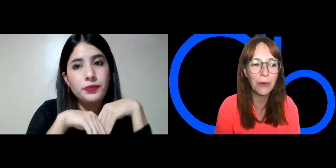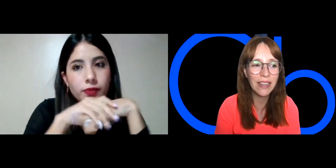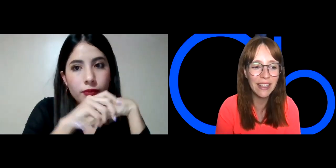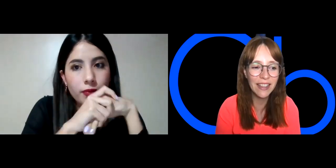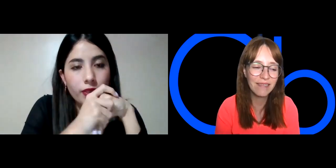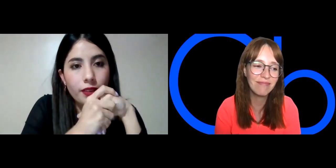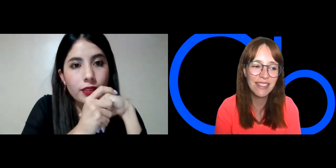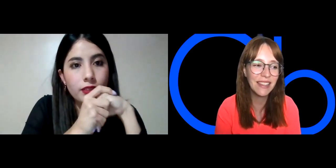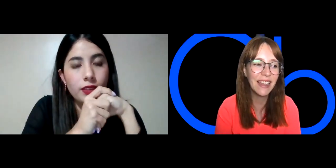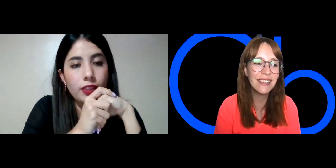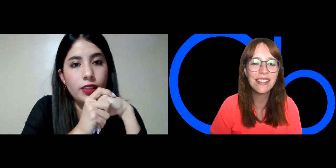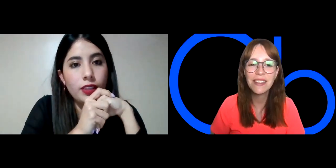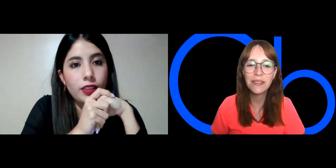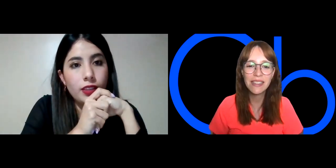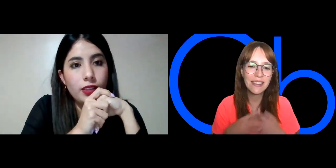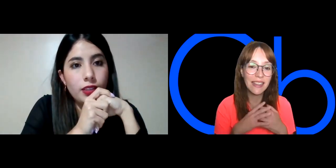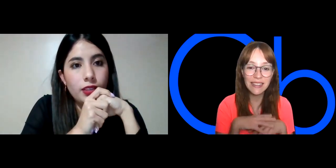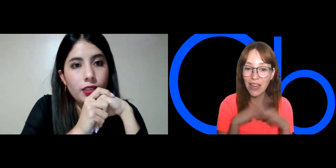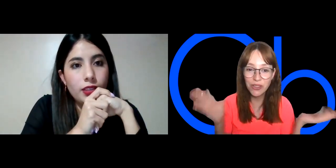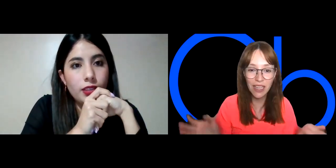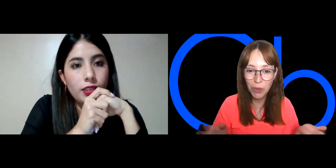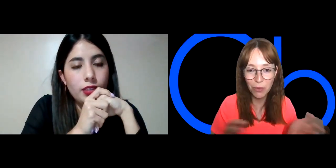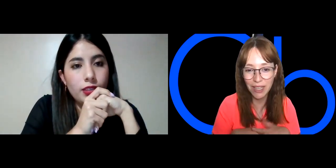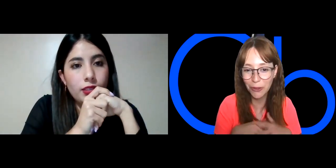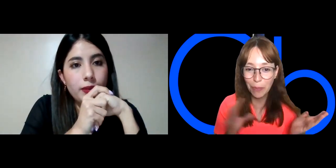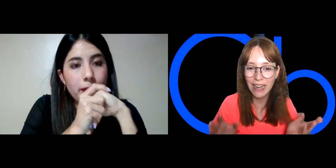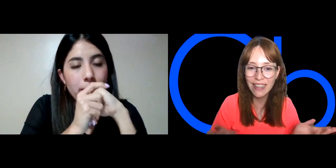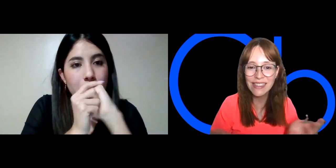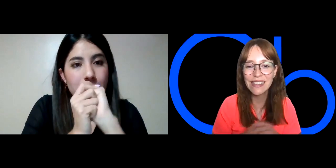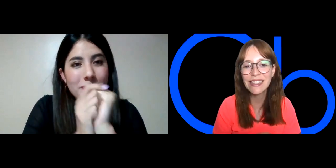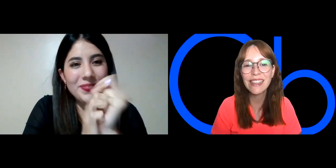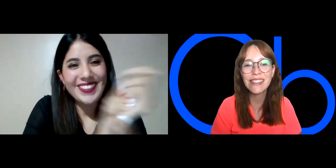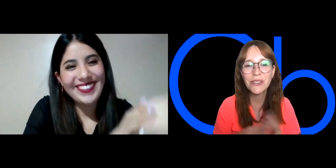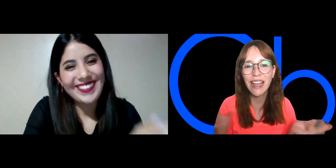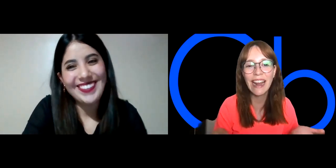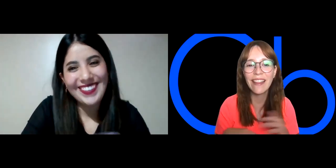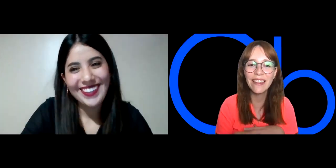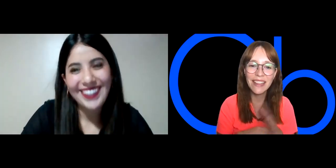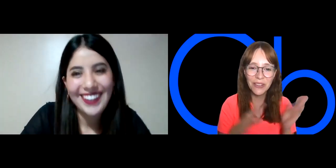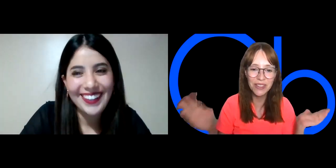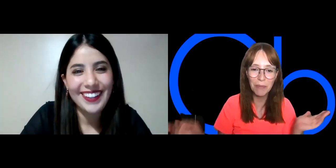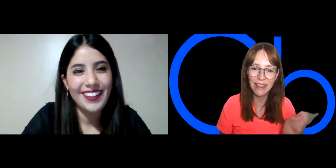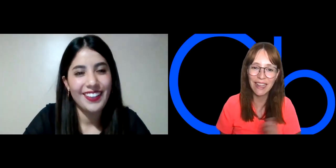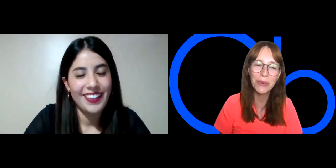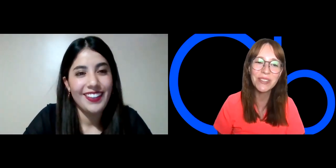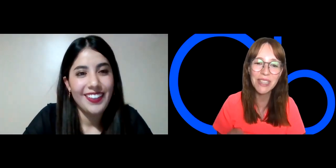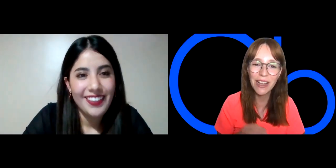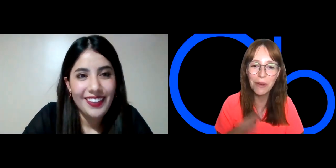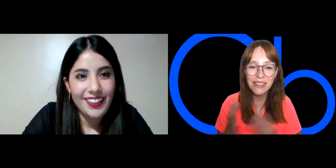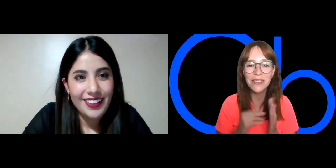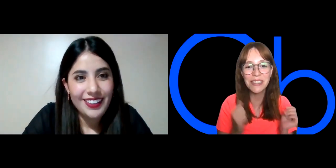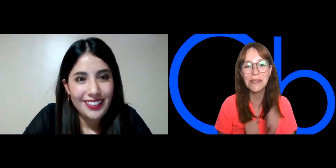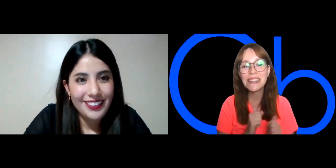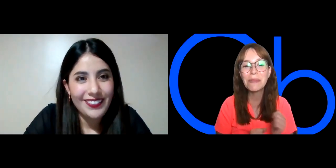este lenguaje de señas, que lo sigas promoviendo, no pares, que esto sea grande, que todos aprendamos, aunque